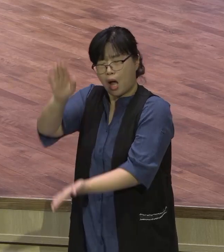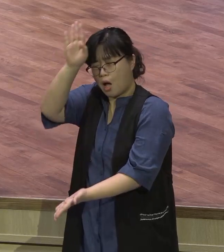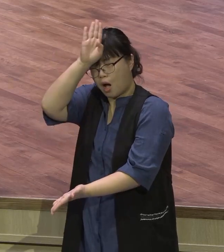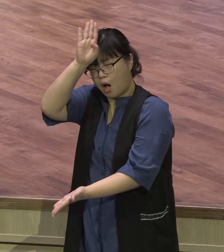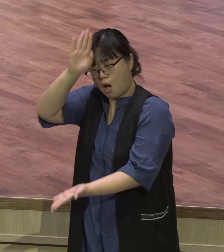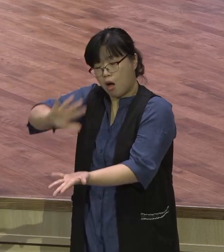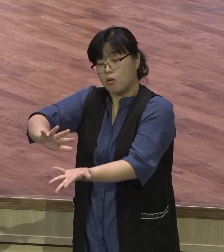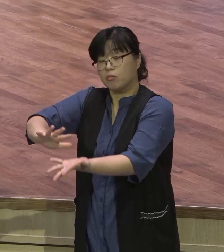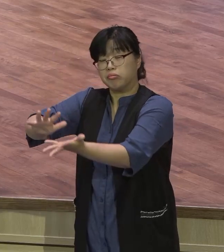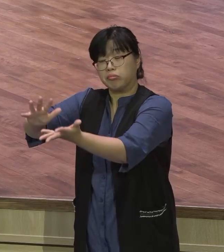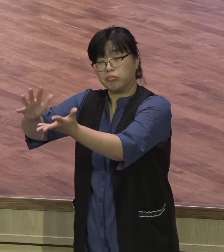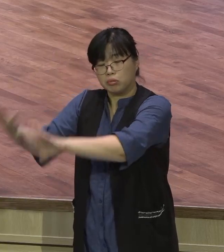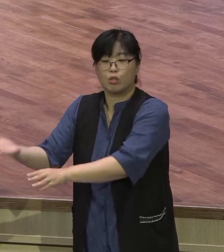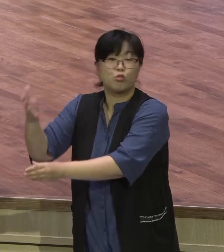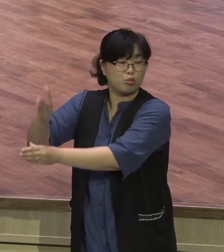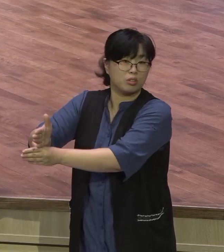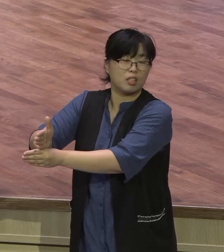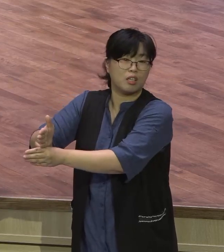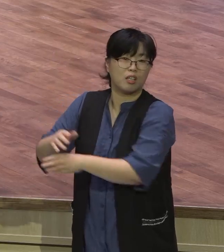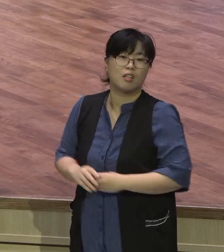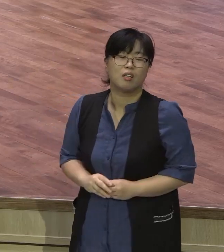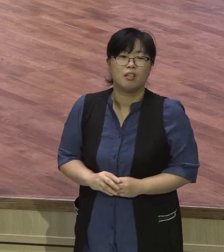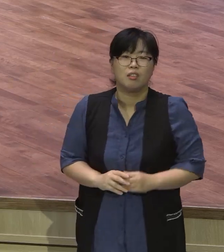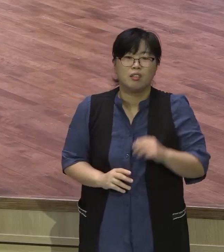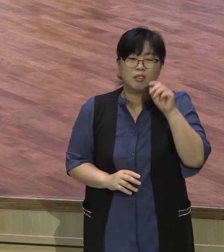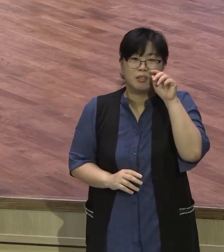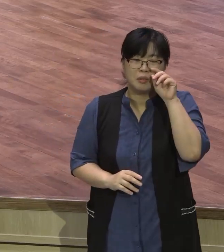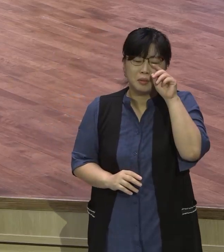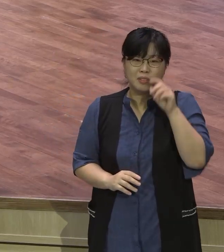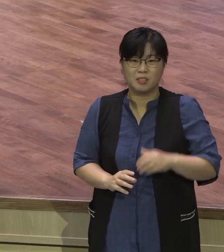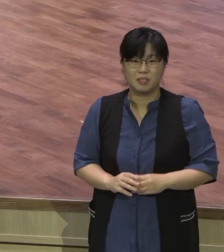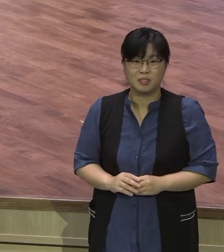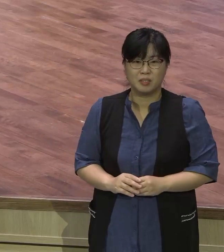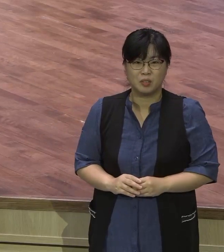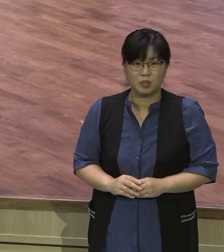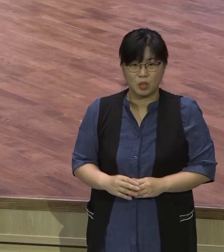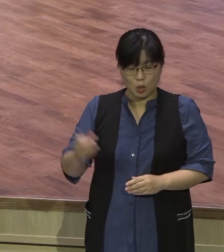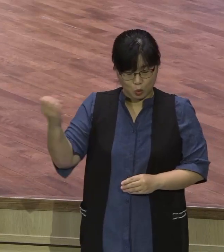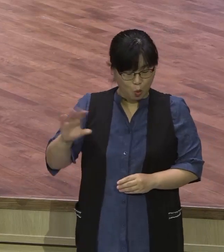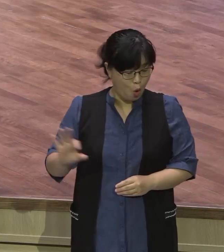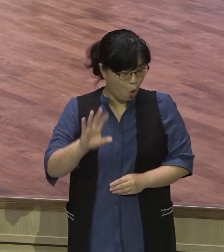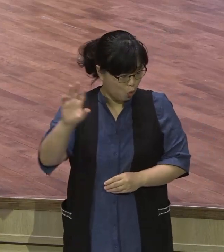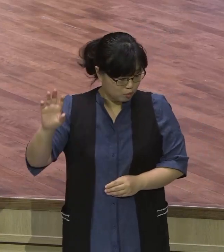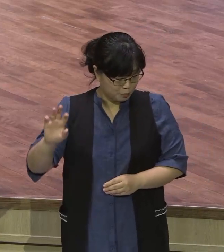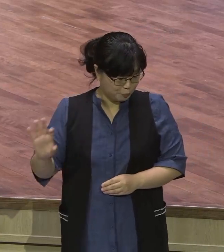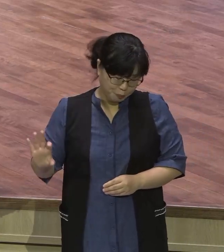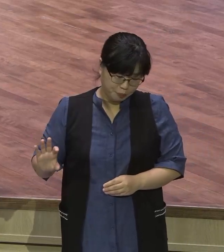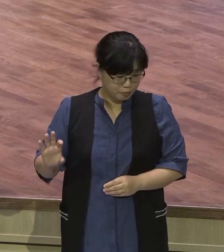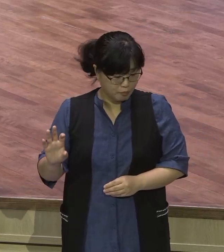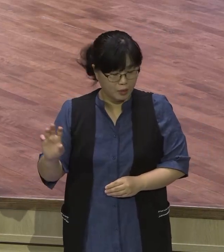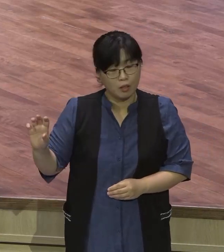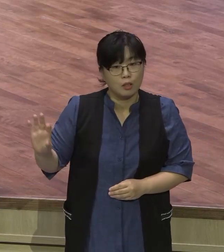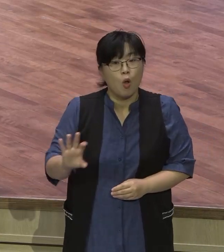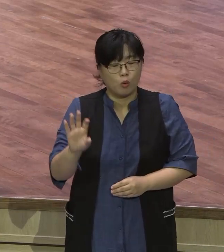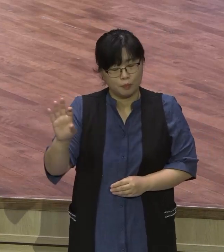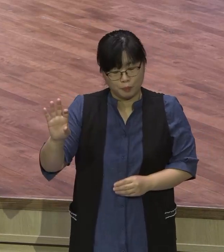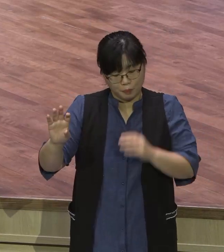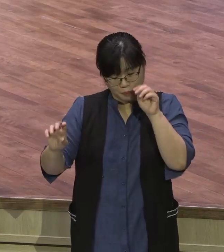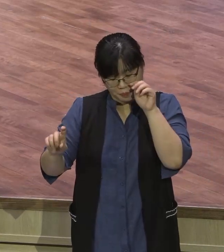빌게이츠 재단에서 하는데 이게 짐승을 테스트 해야 되는데 그게 아니고 바로 사람을